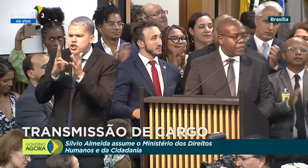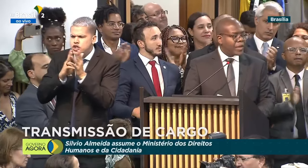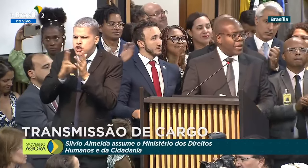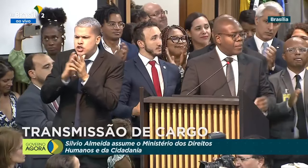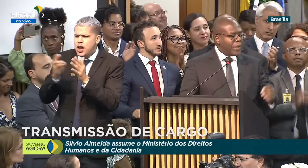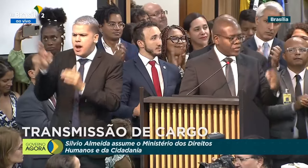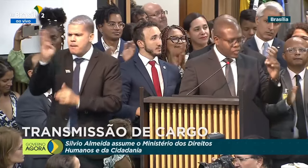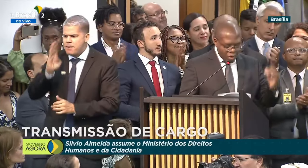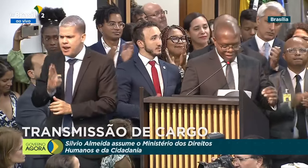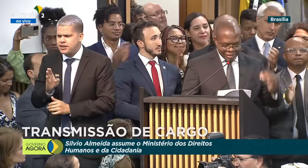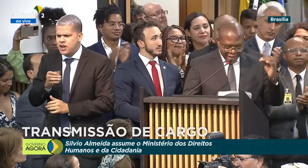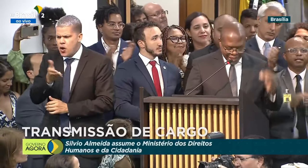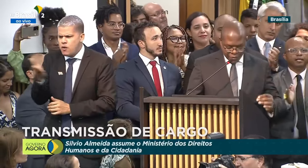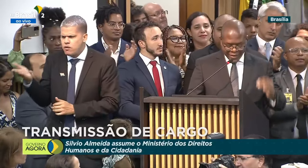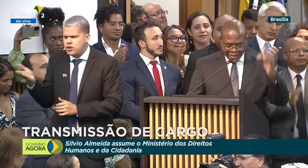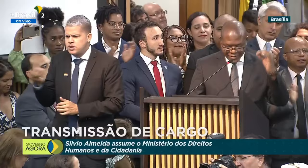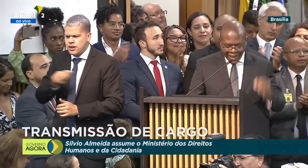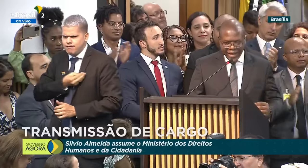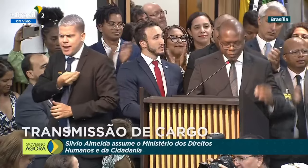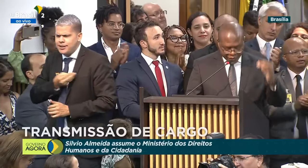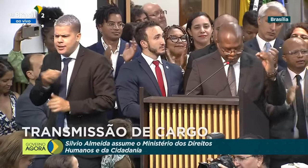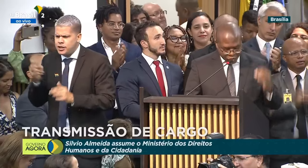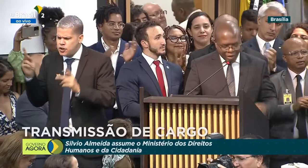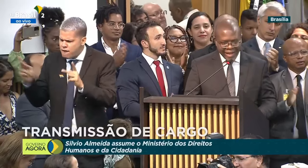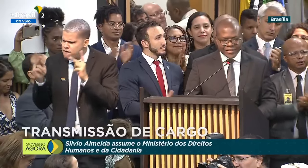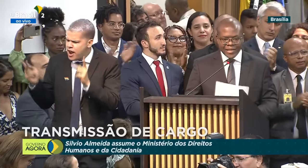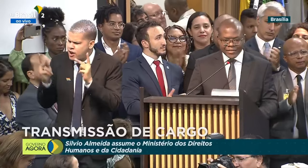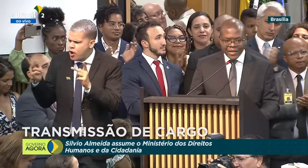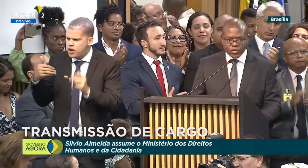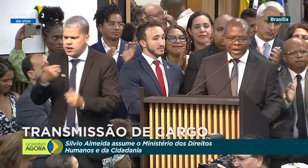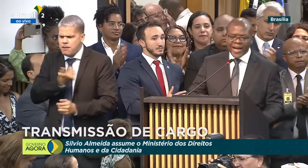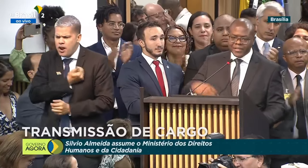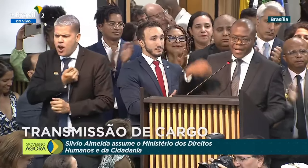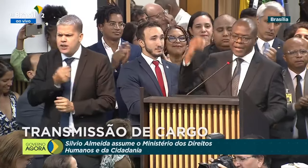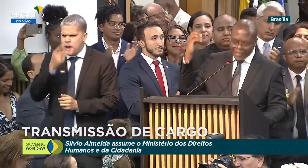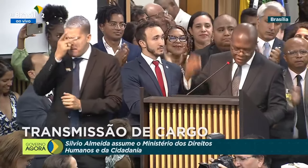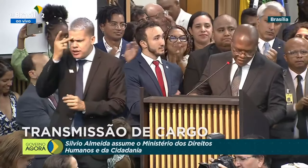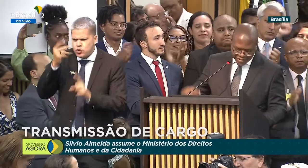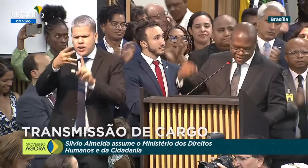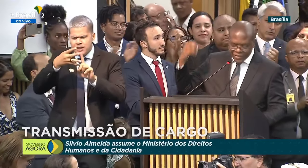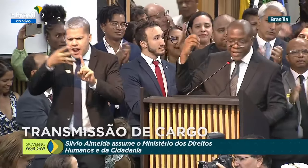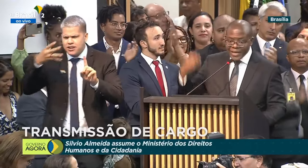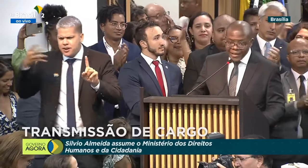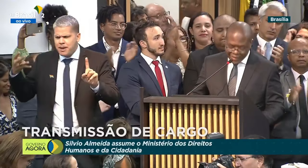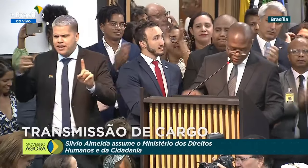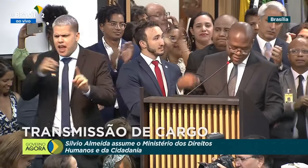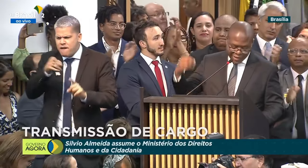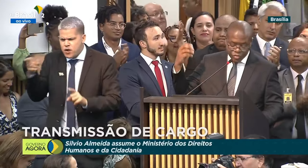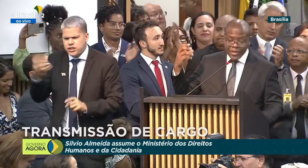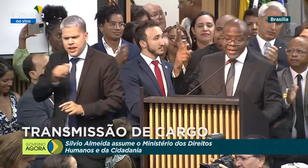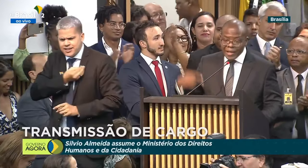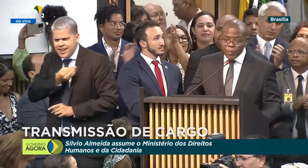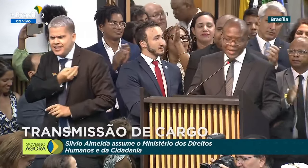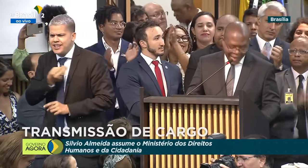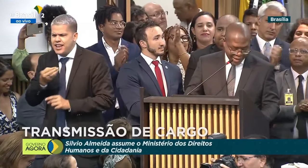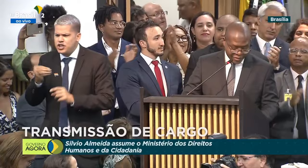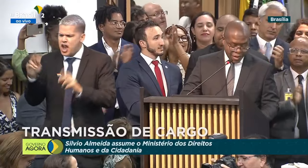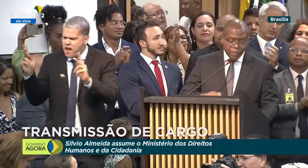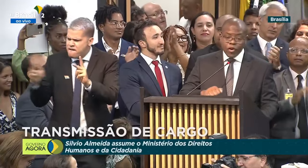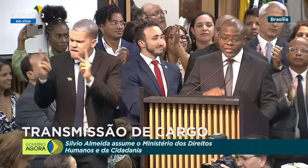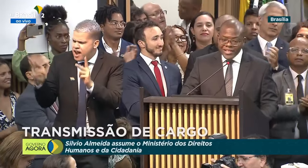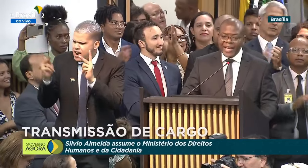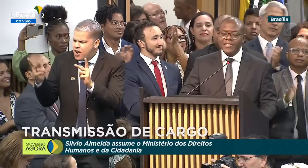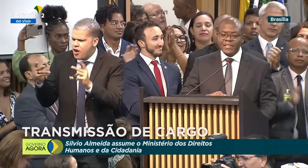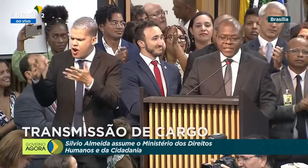nós pessoas lésbicas gays bissexuais transexuais intersexo e não